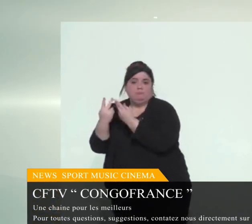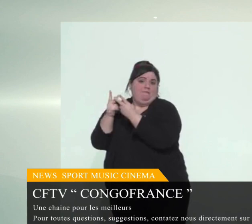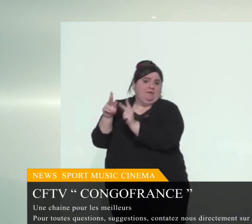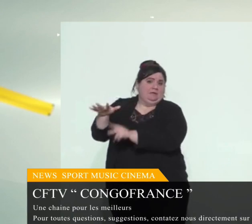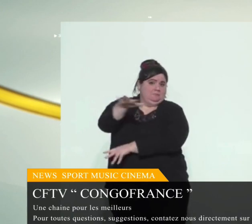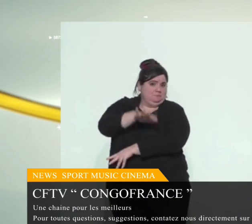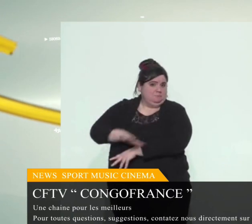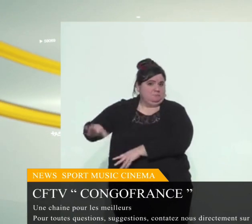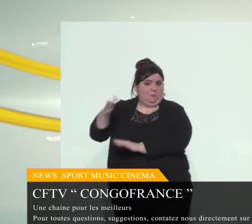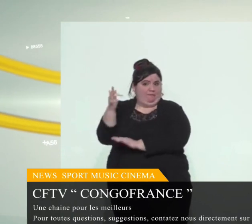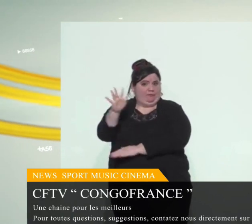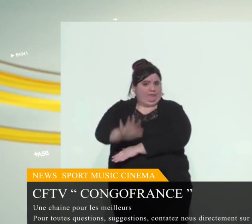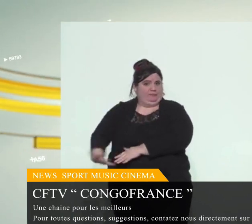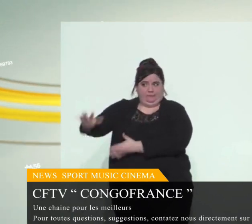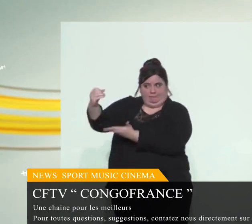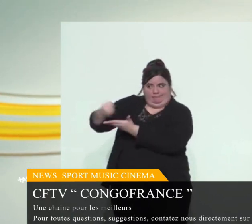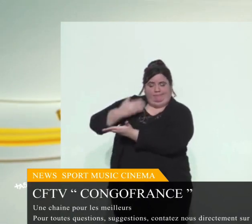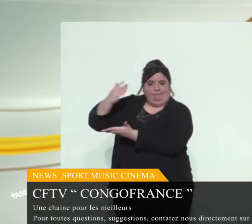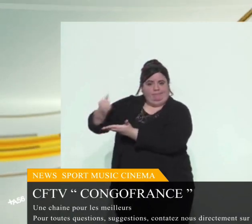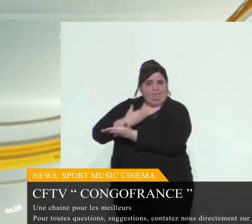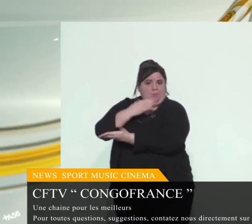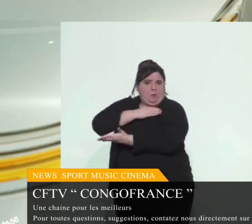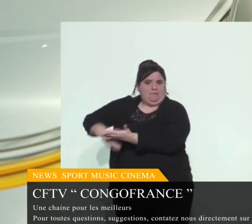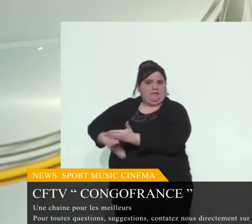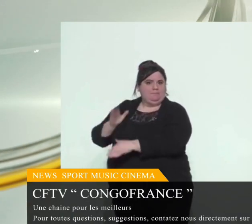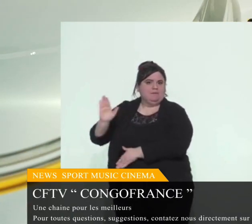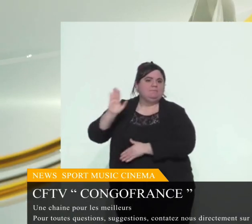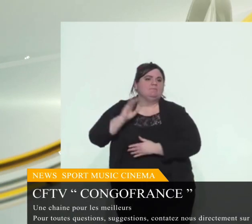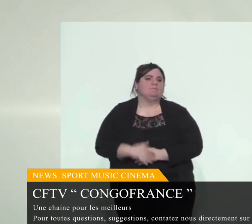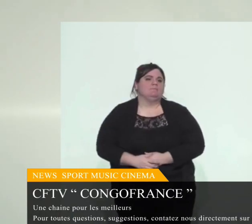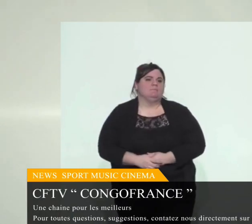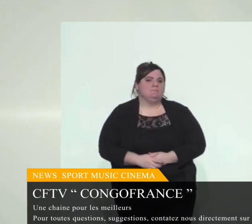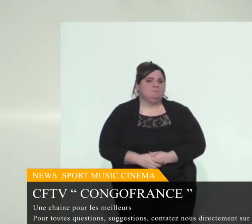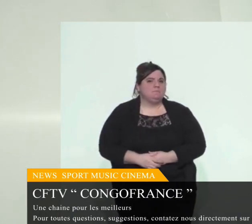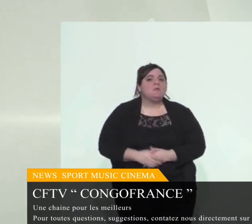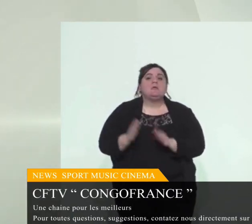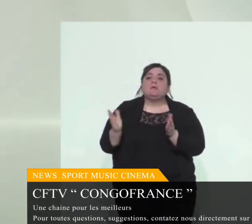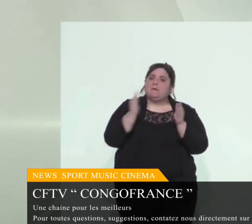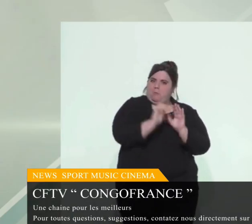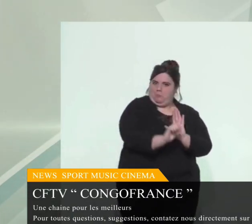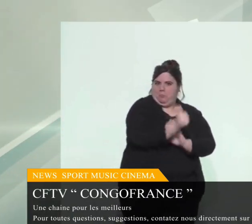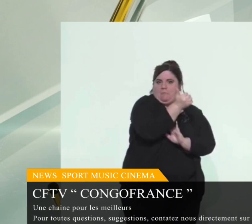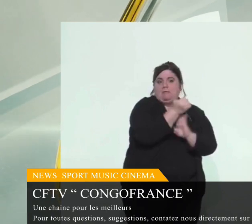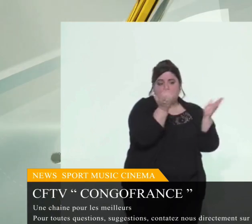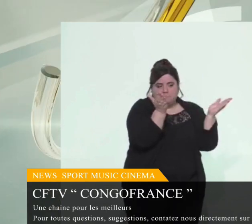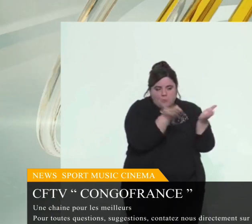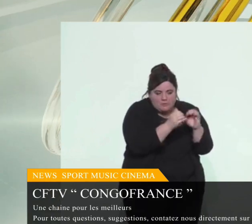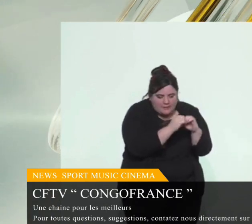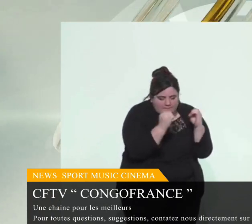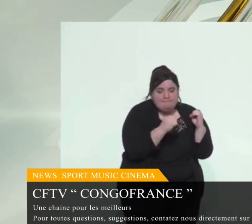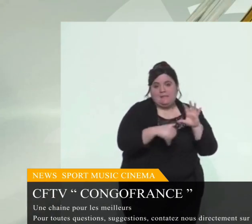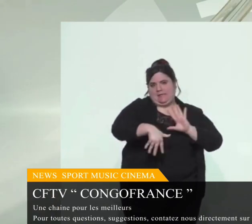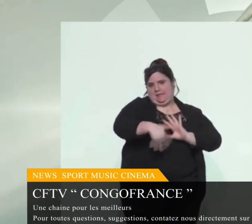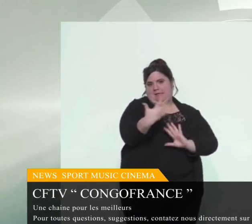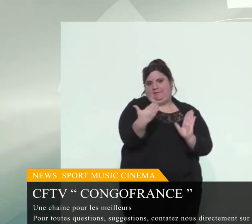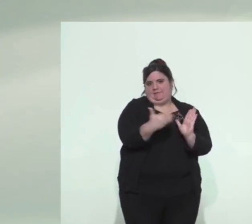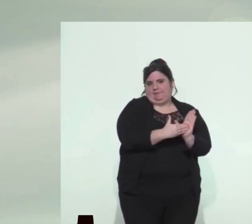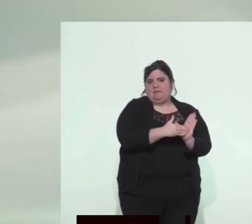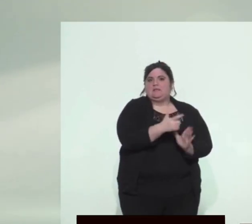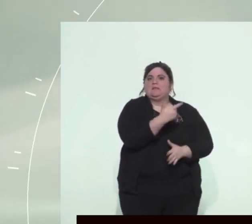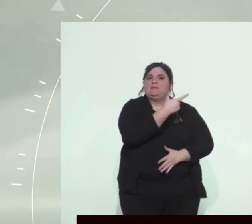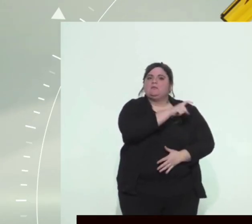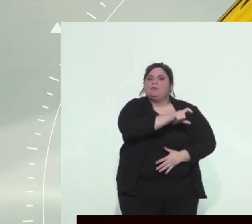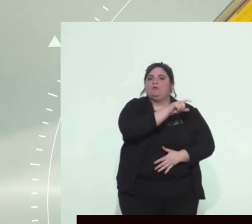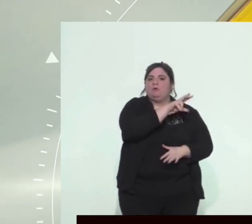totale, qui est remontée à l'état civil. En ce qui concerne la mortalité hospitalière, nous déplorons 15